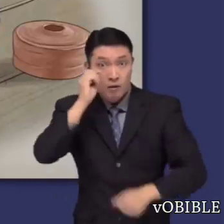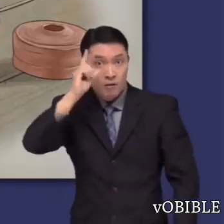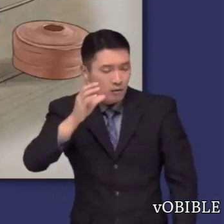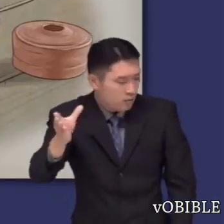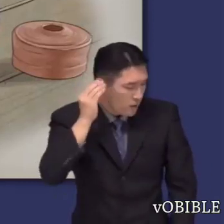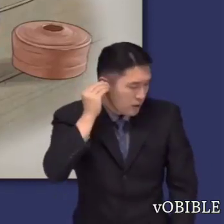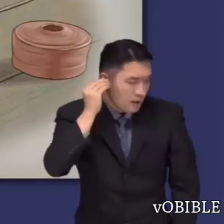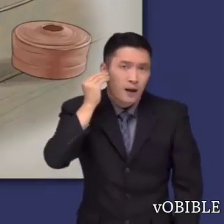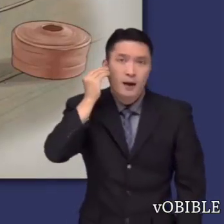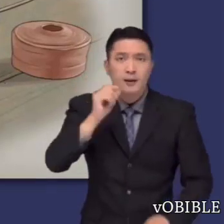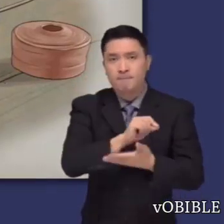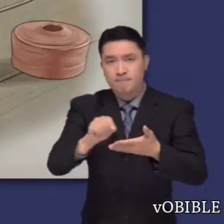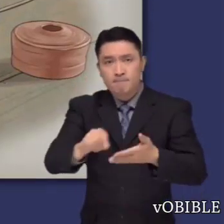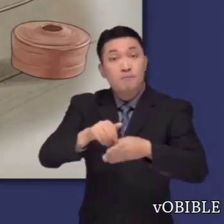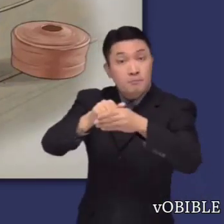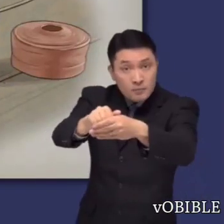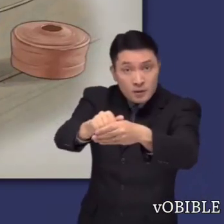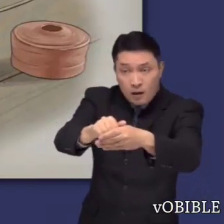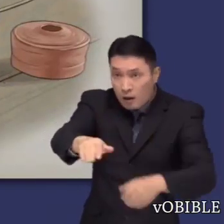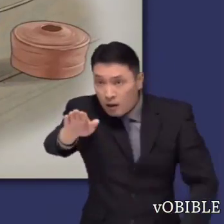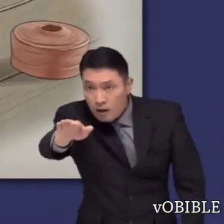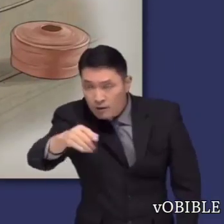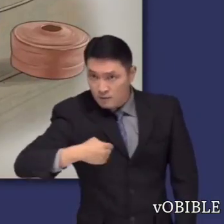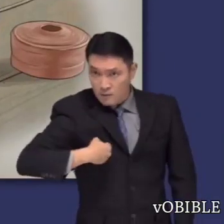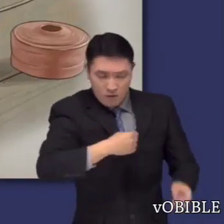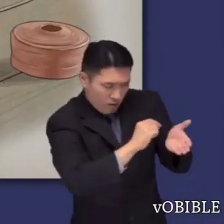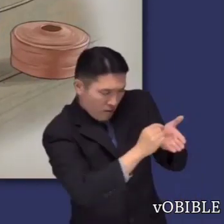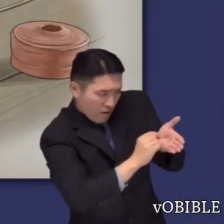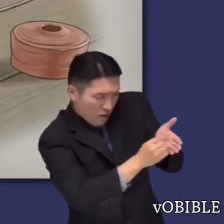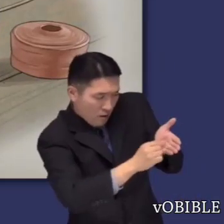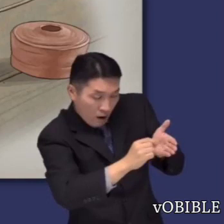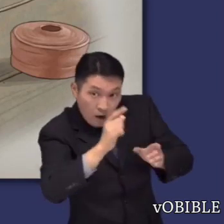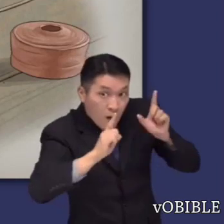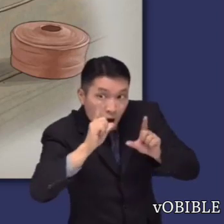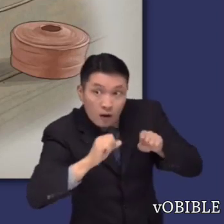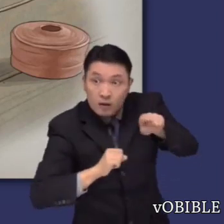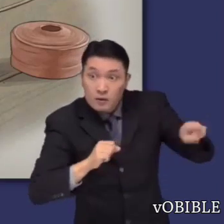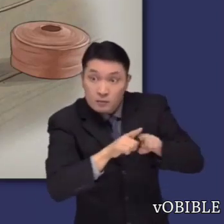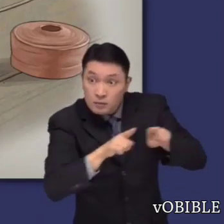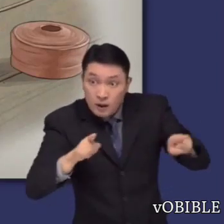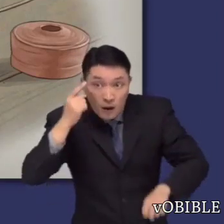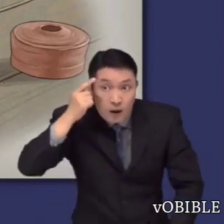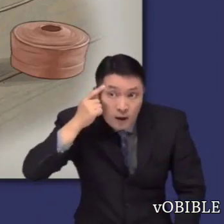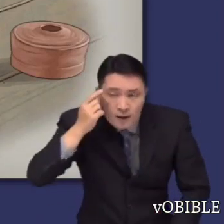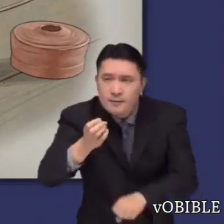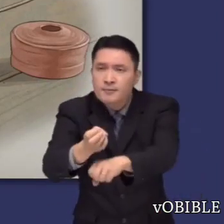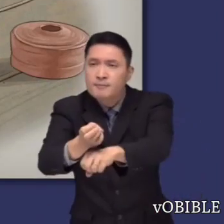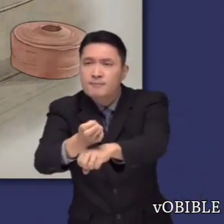保罗在这里亲笔向你们问好。我每封信都有这个特征，这是我的笔